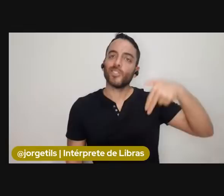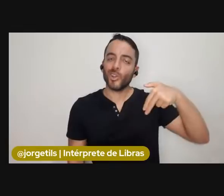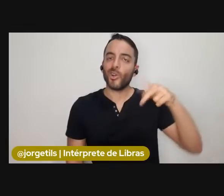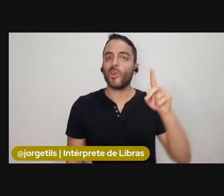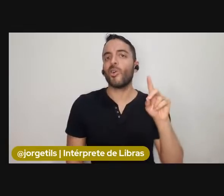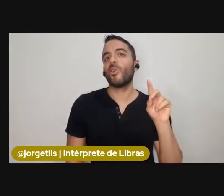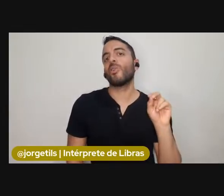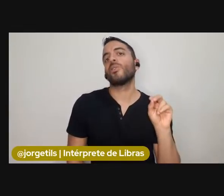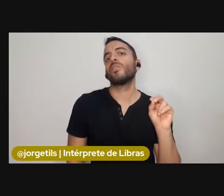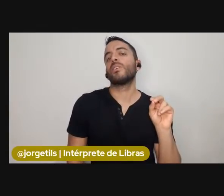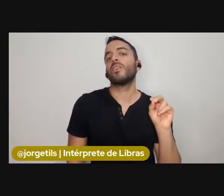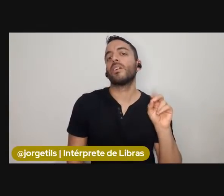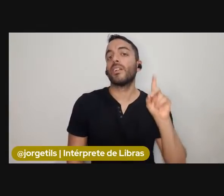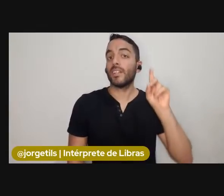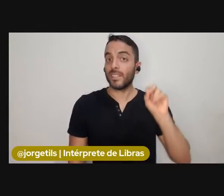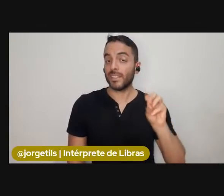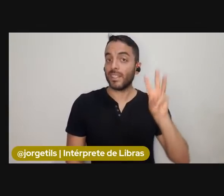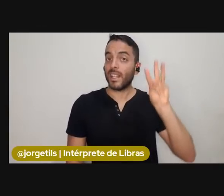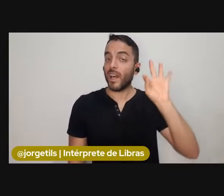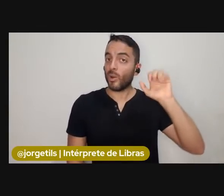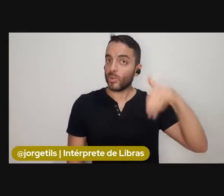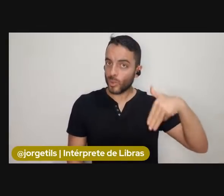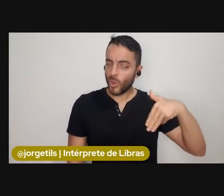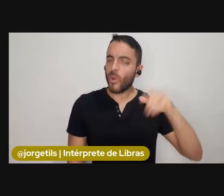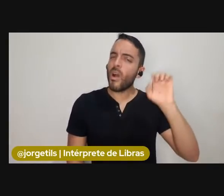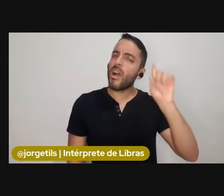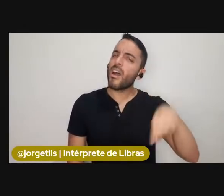John Dalton, lá, final do